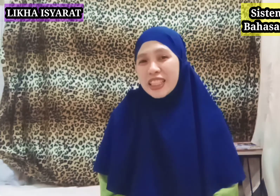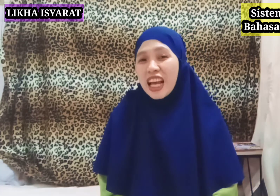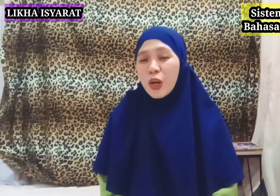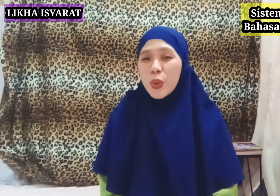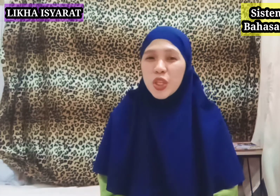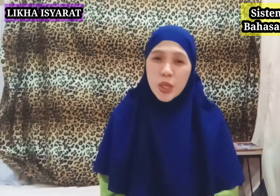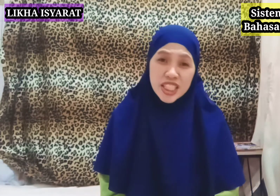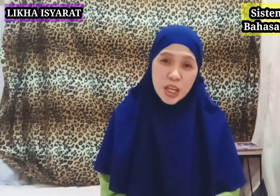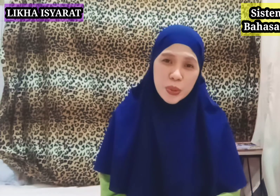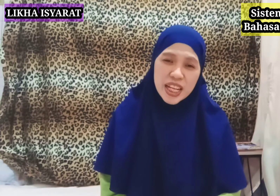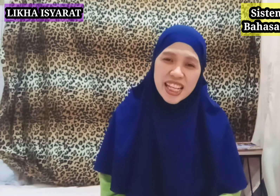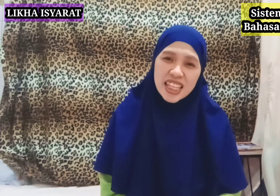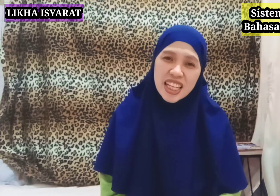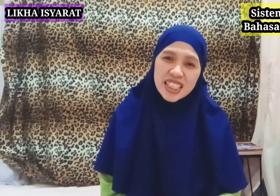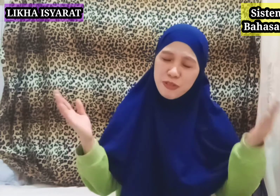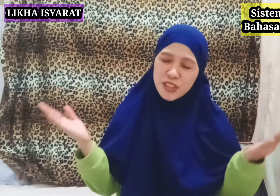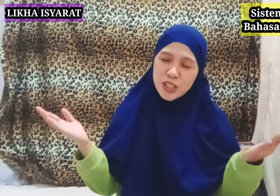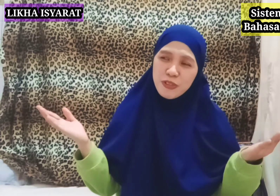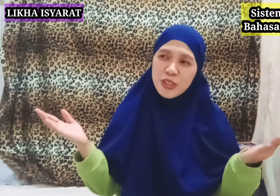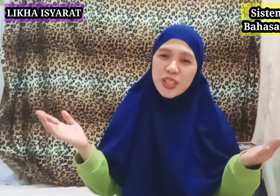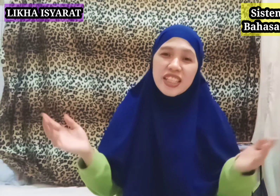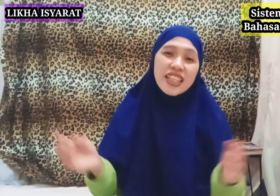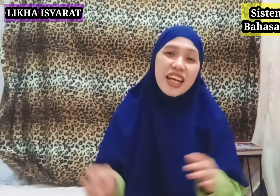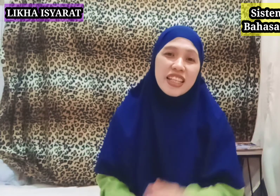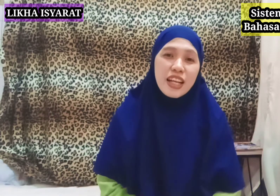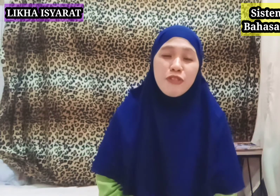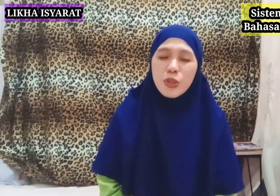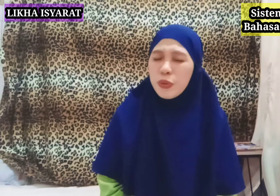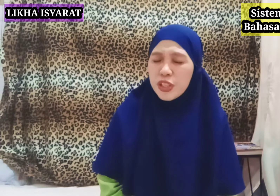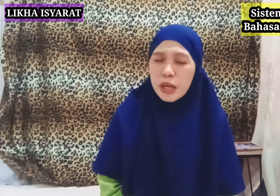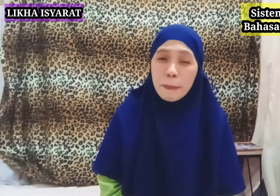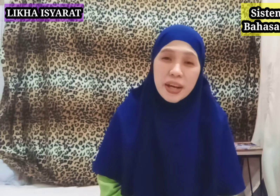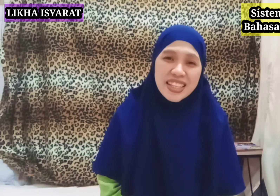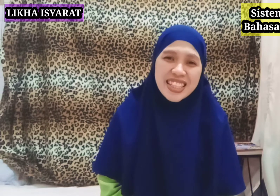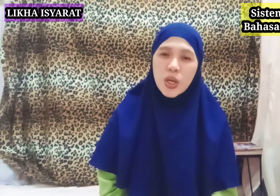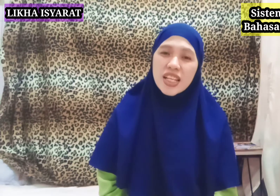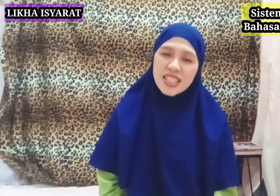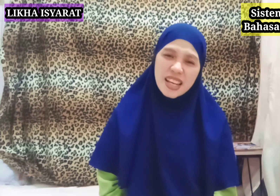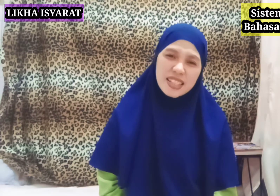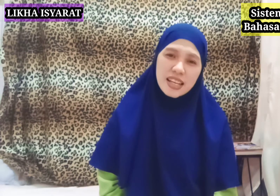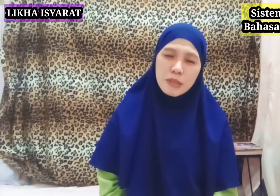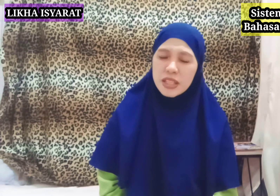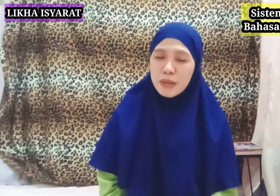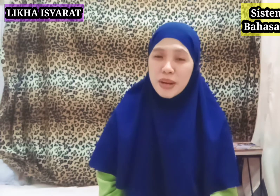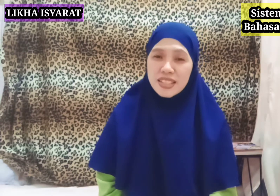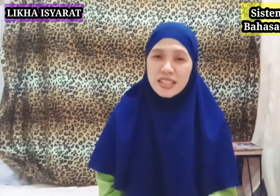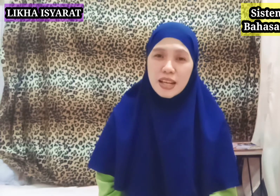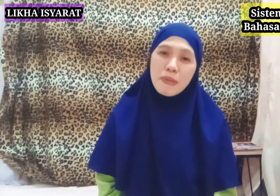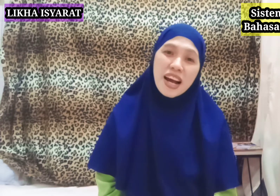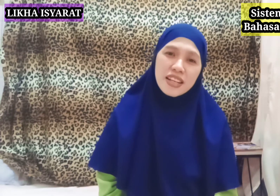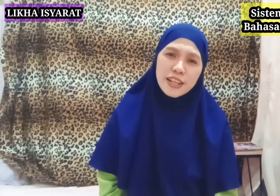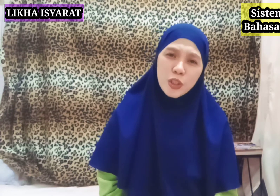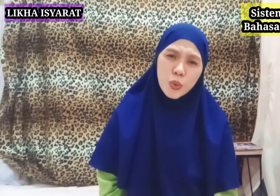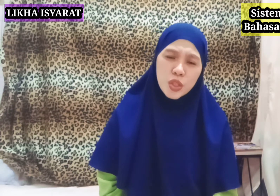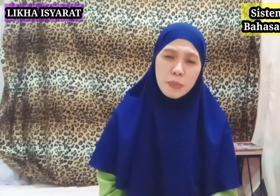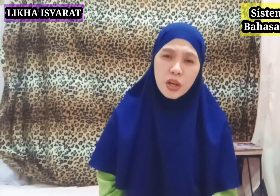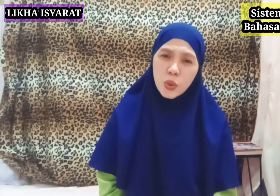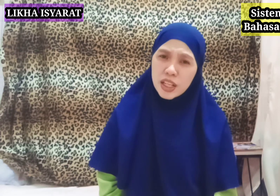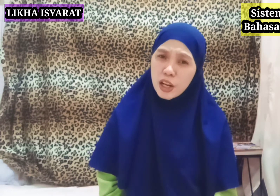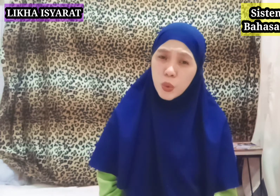aku gitu, yang jauh dari anaknya. Video-video ini adalah video-video yang paling indah. Saat-saat masa-masa sama anak itu, sama keluarga, kumpul